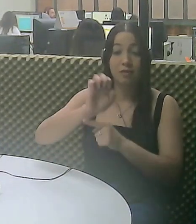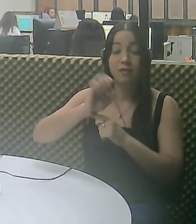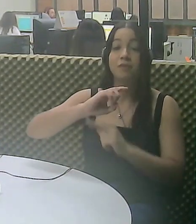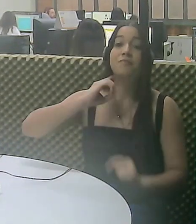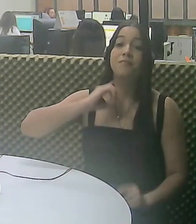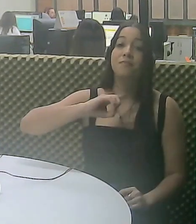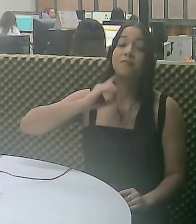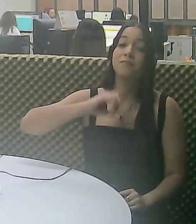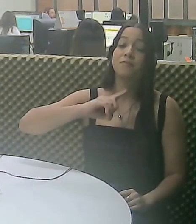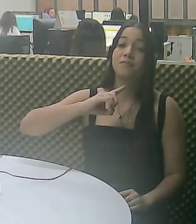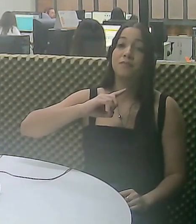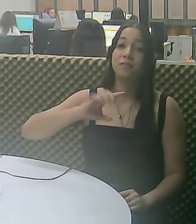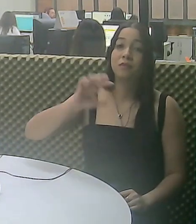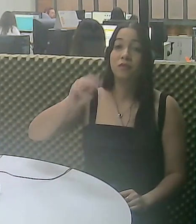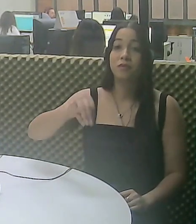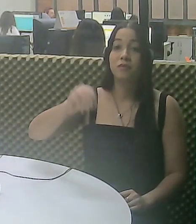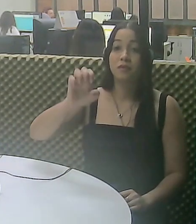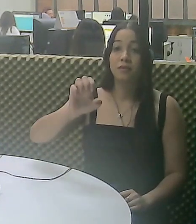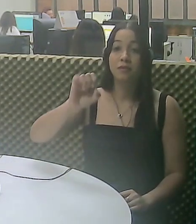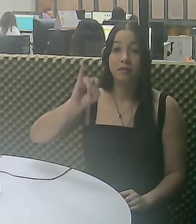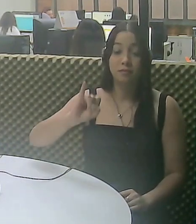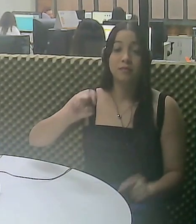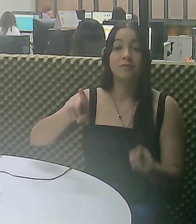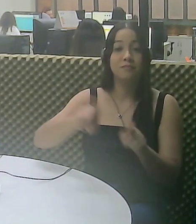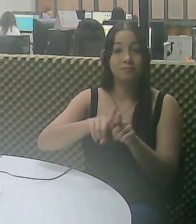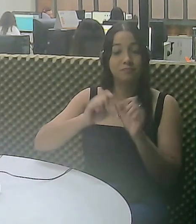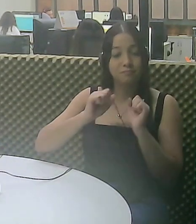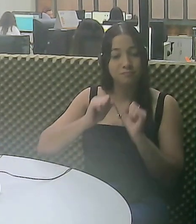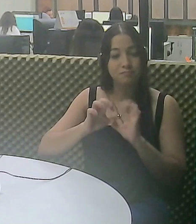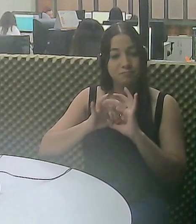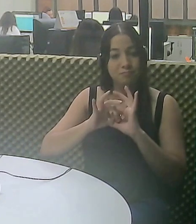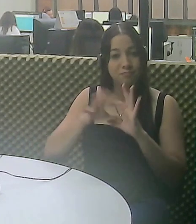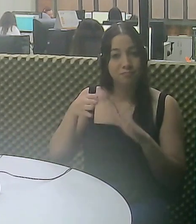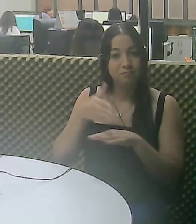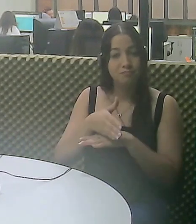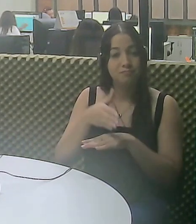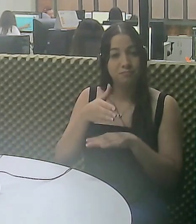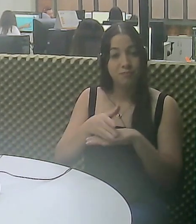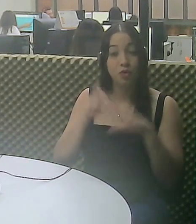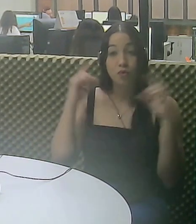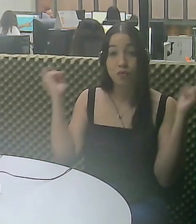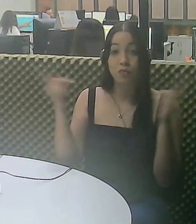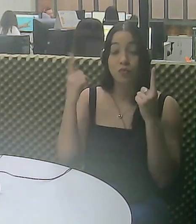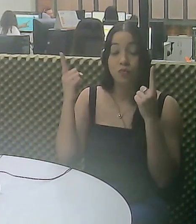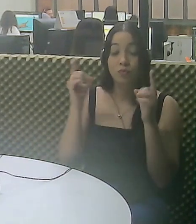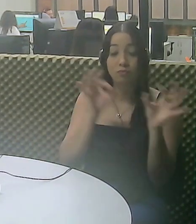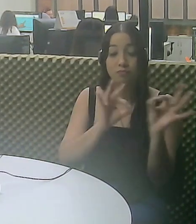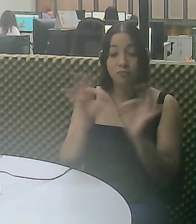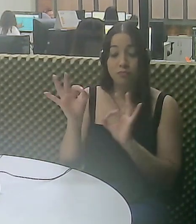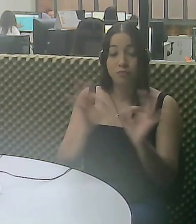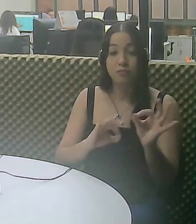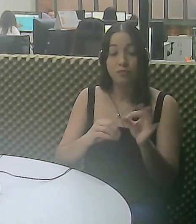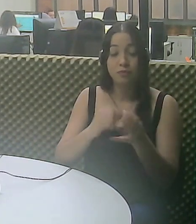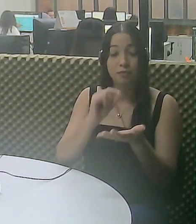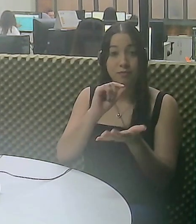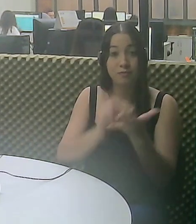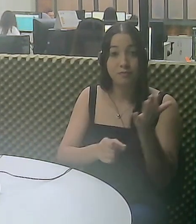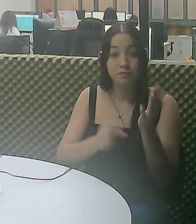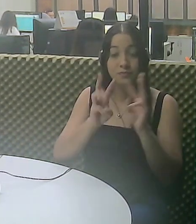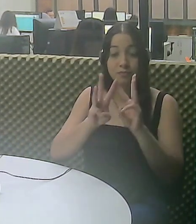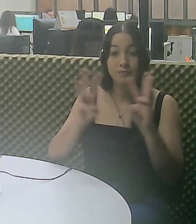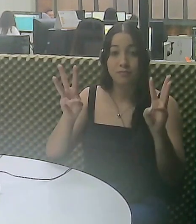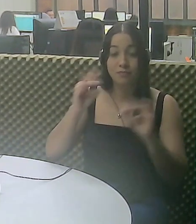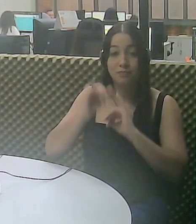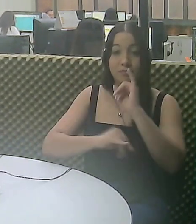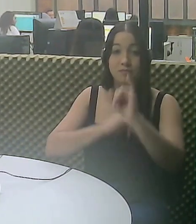Gerais. Microempreendedores individuais também poderão participar. Todo o processo de inscrição será feito pela